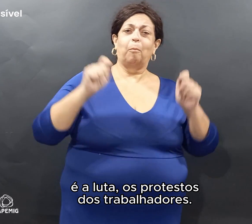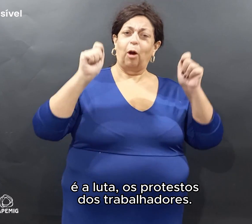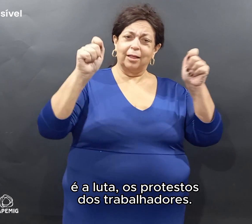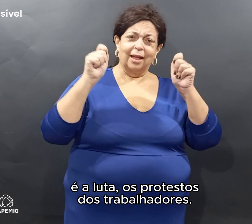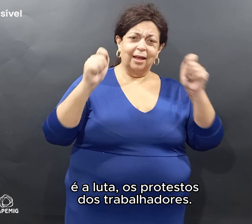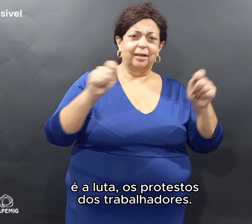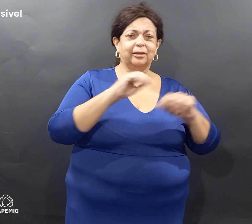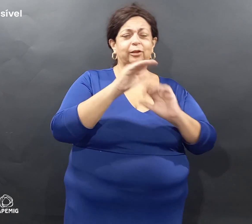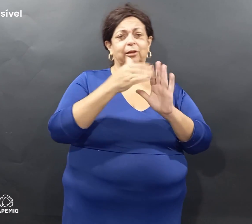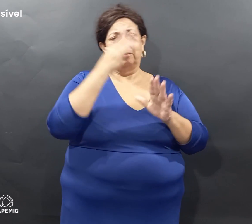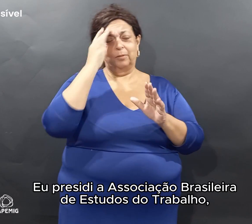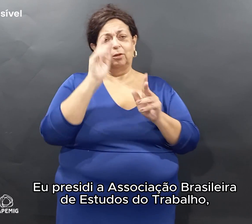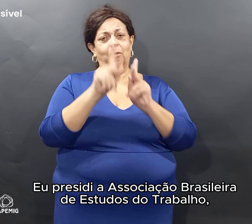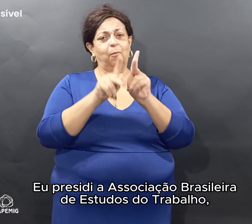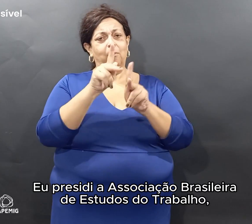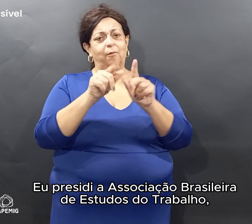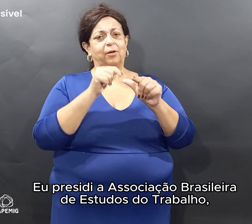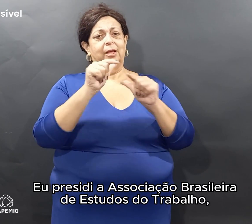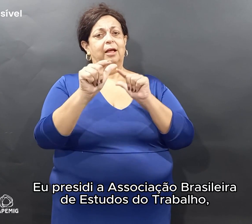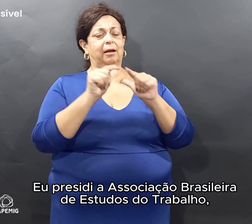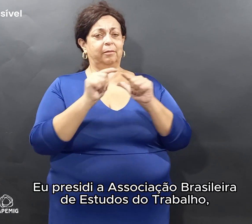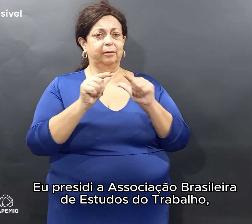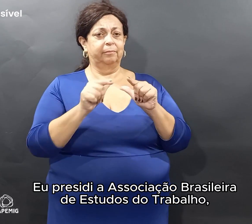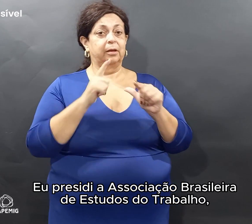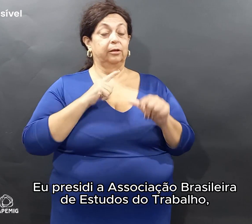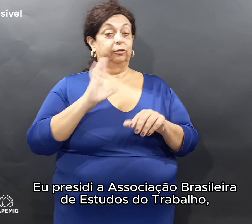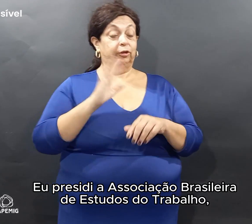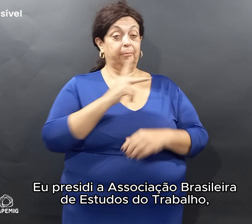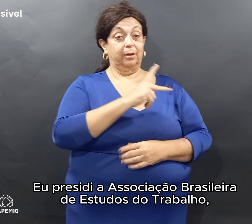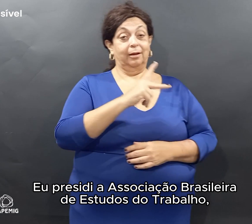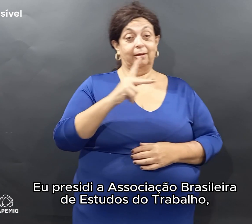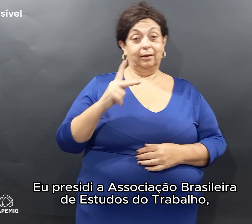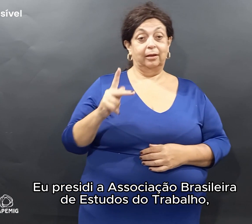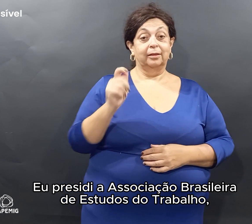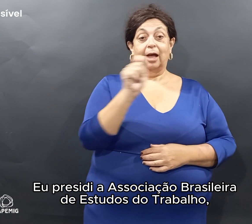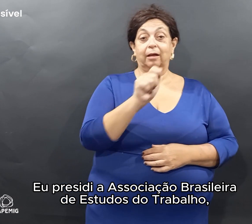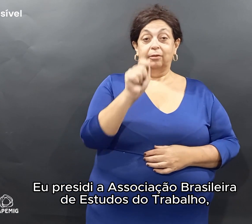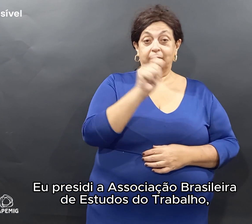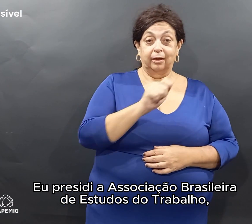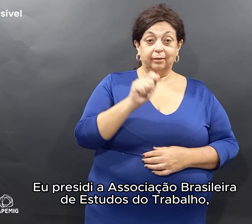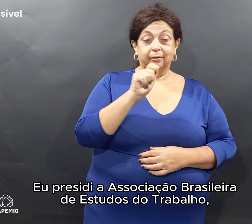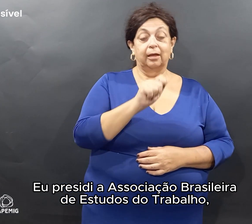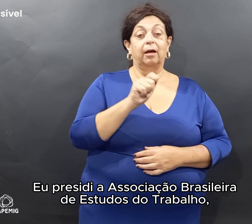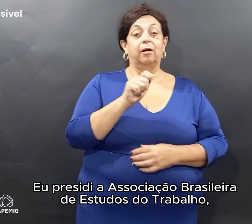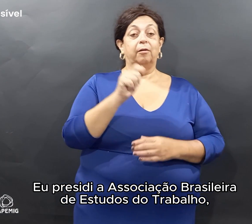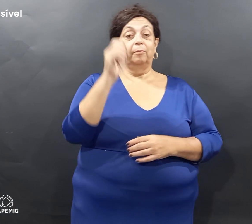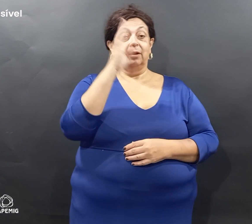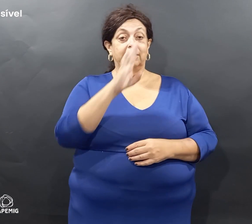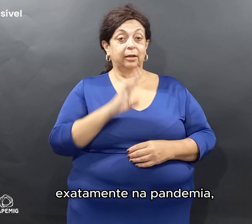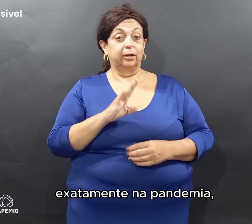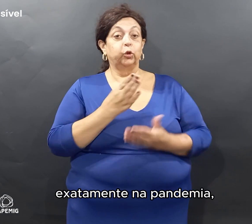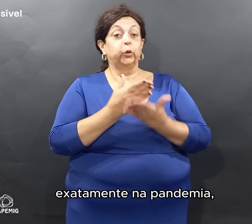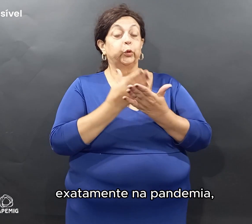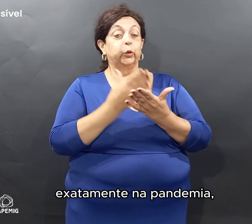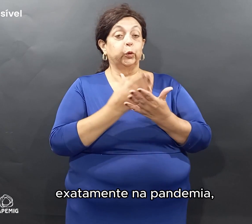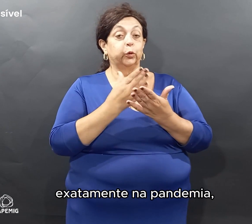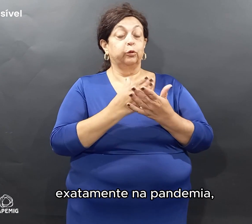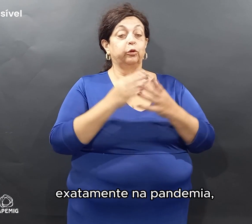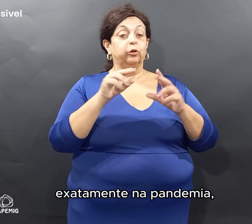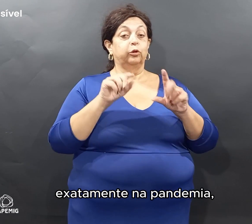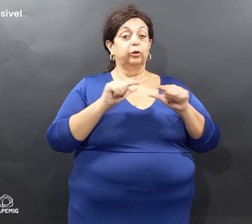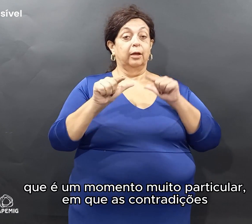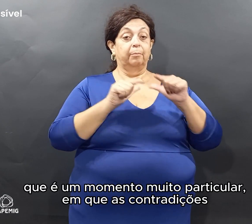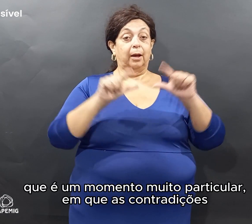dos trabalhadores. Eu presidi a Associação Brasileira de Estudos do Trabalho, exatamente